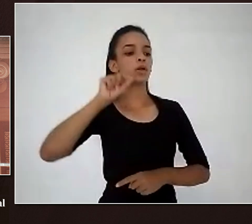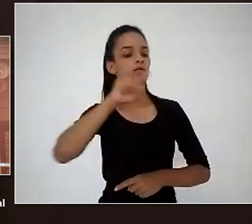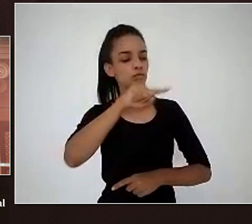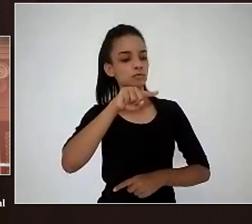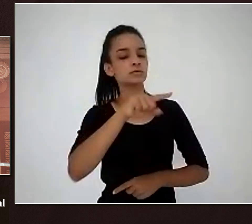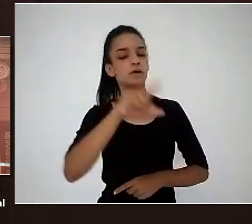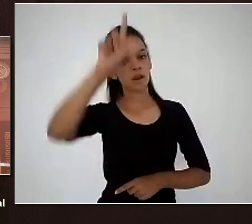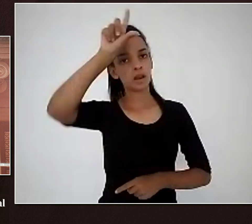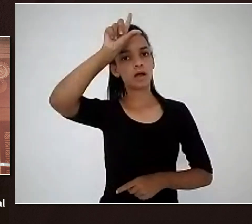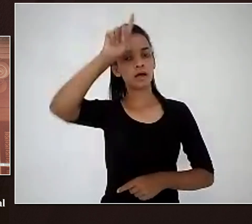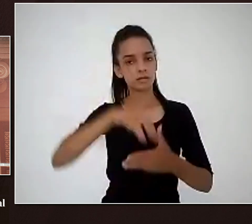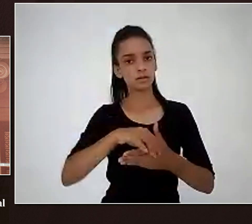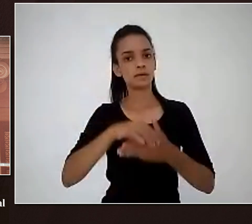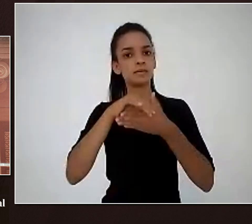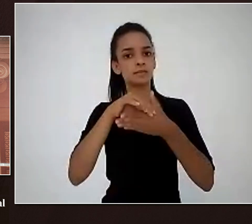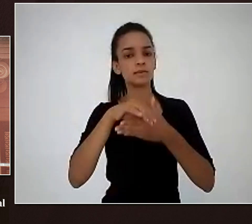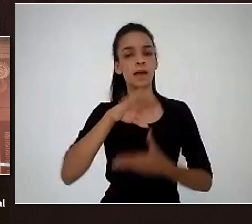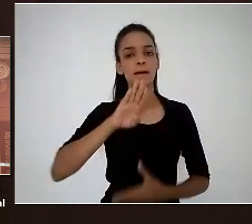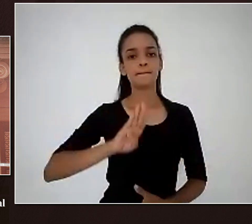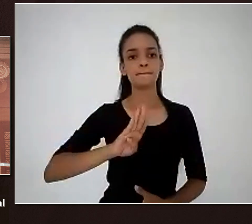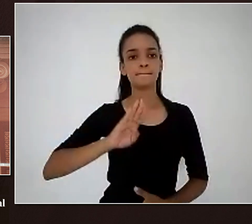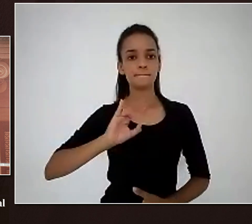bispos. Eu vou usar isso já